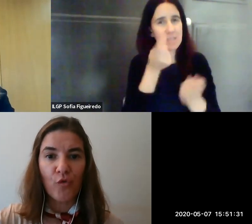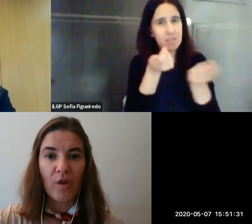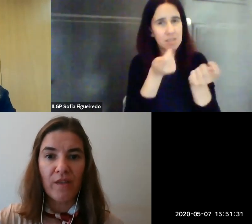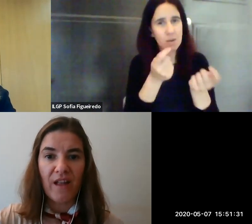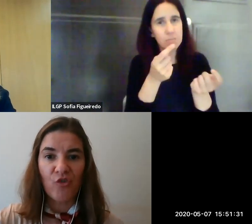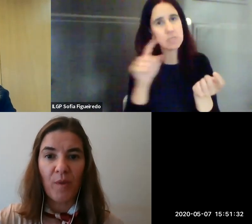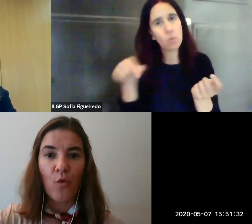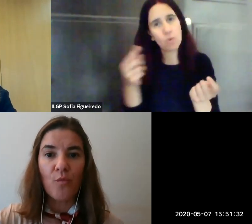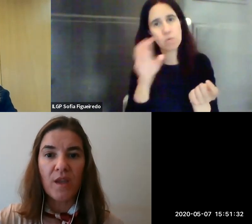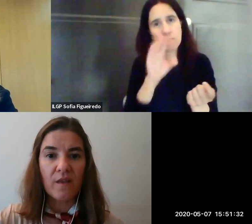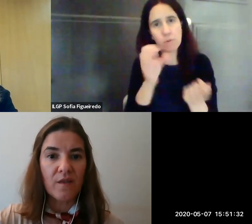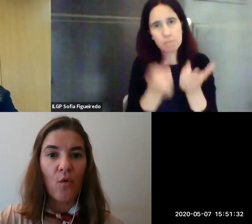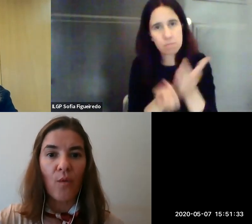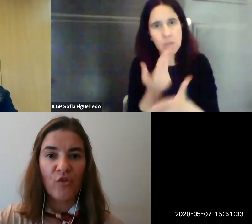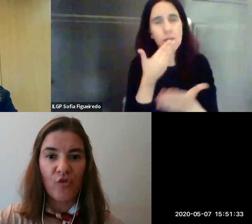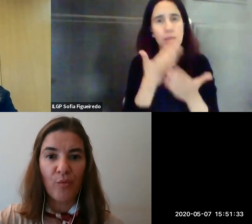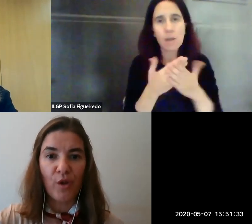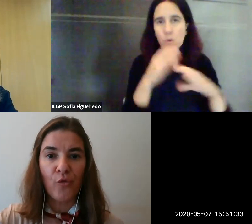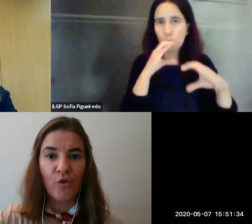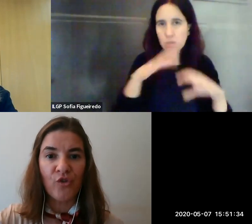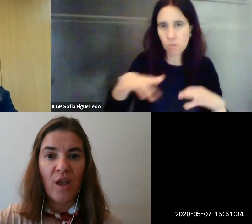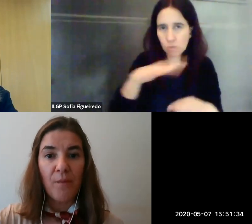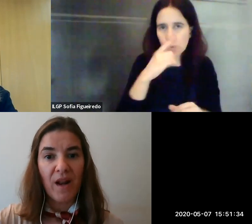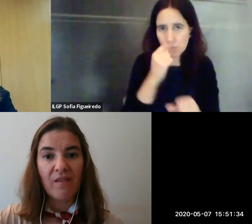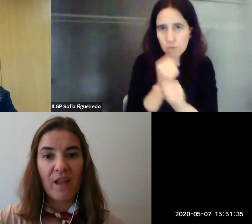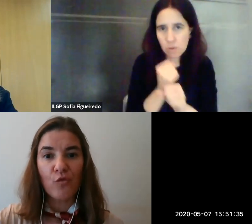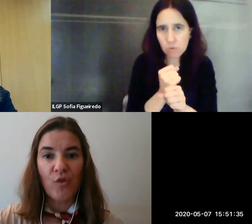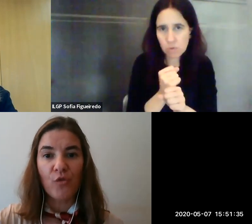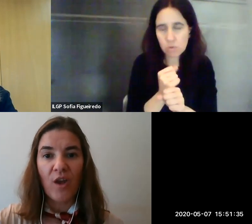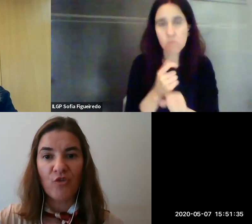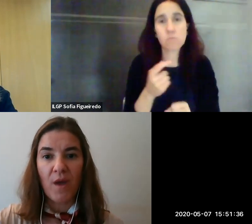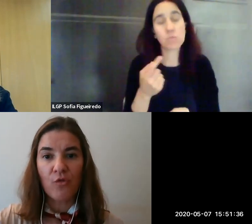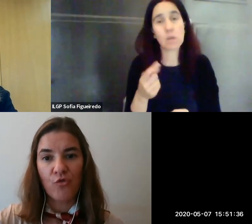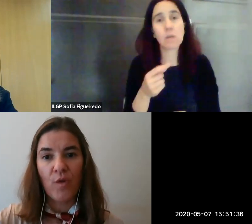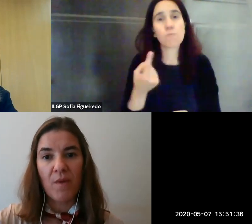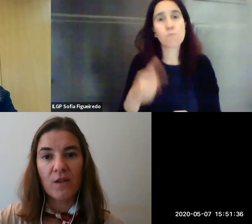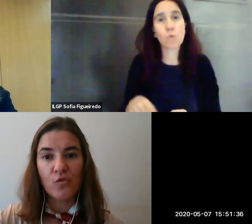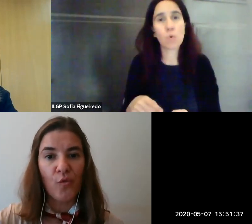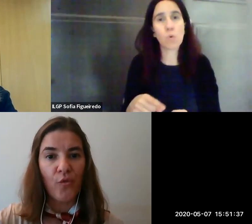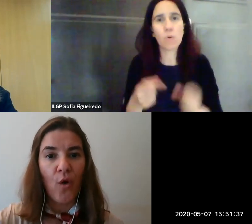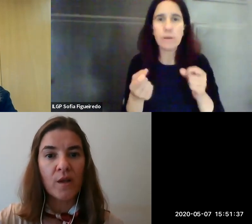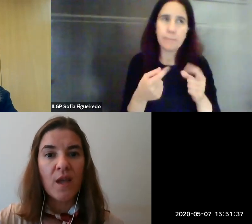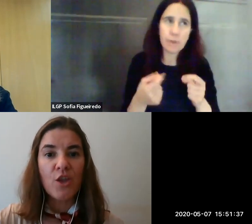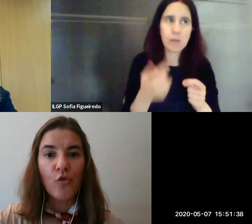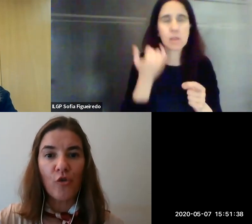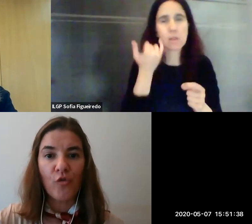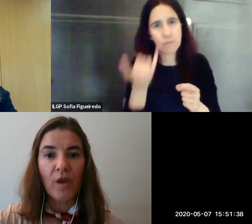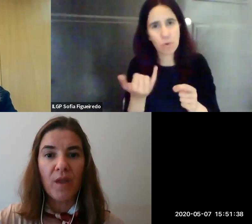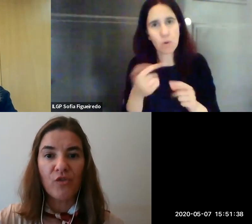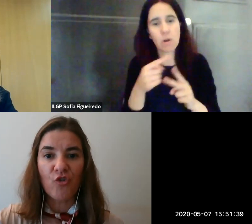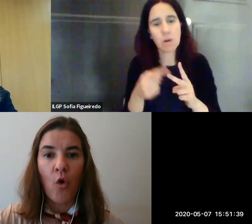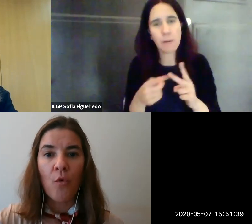outras funcionalidades para comunicação com esses trabalhadores, para além dos habituais meios, o e-mail, o telefone e